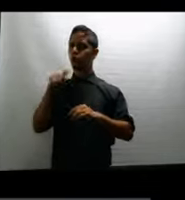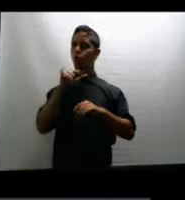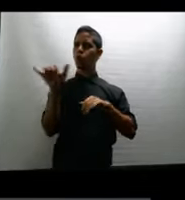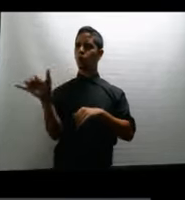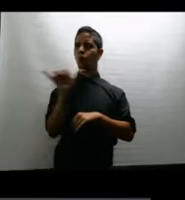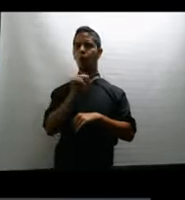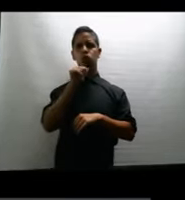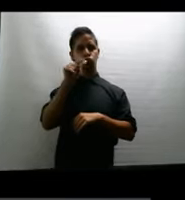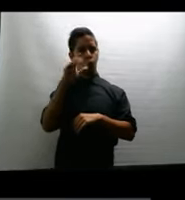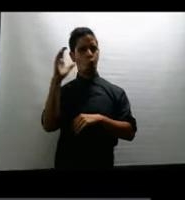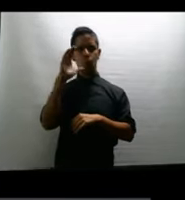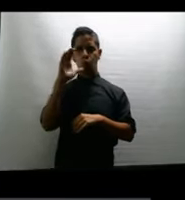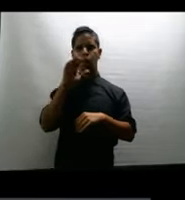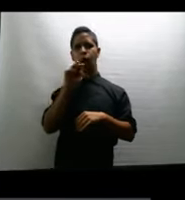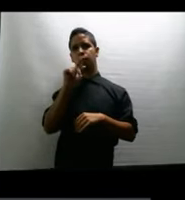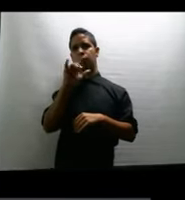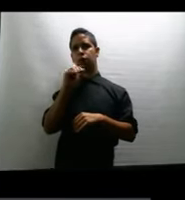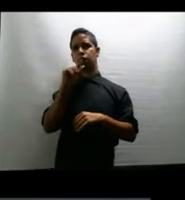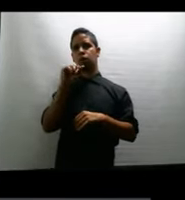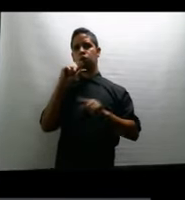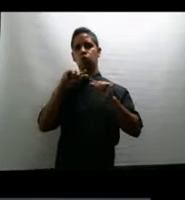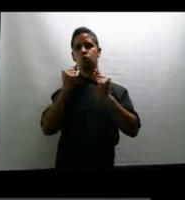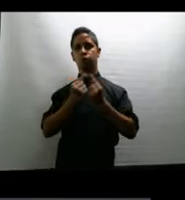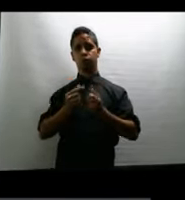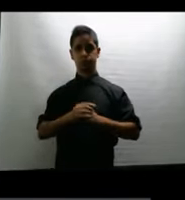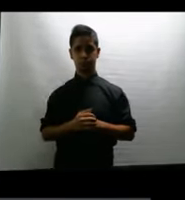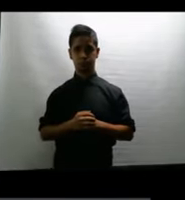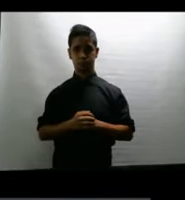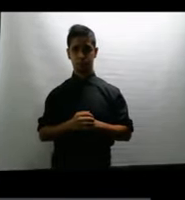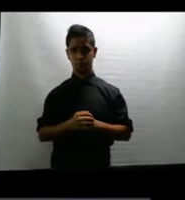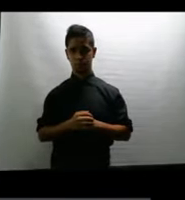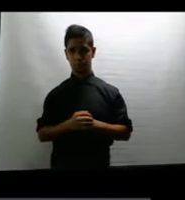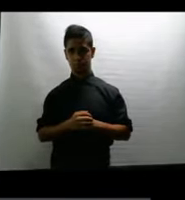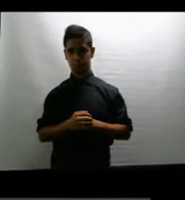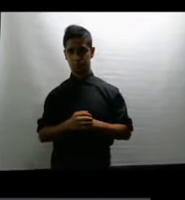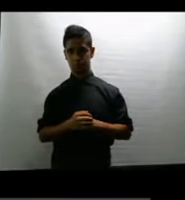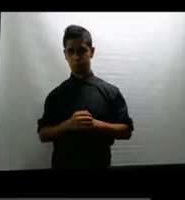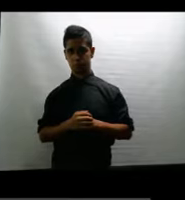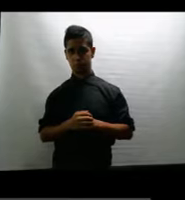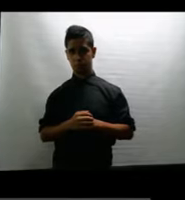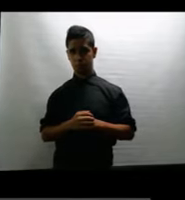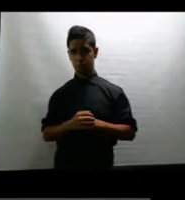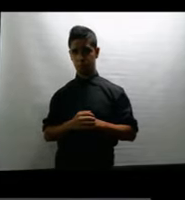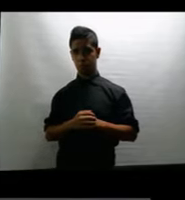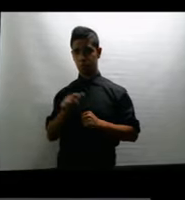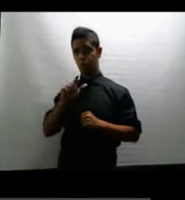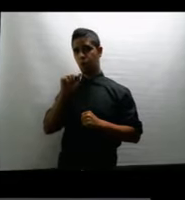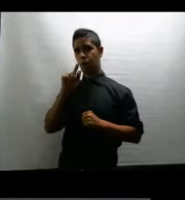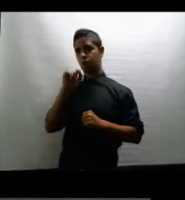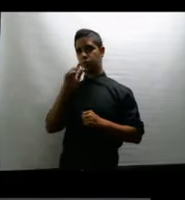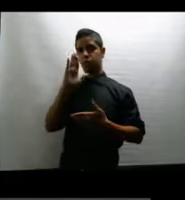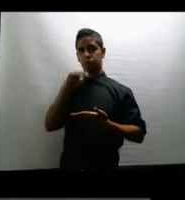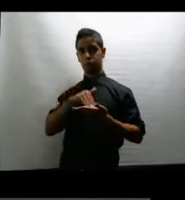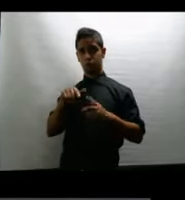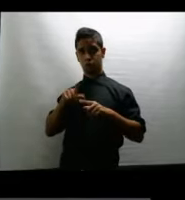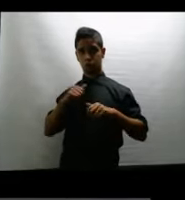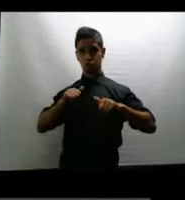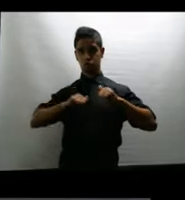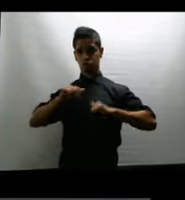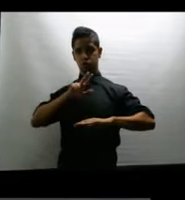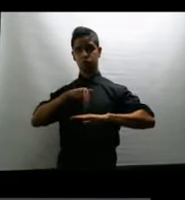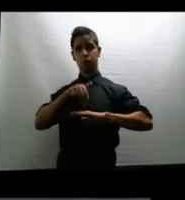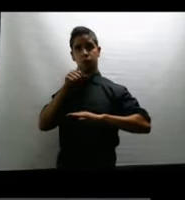a Media Room. De repente el telón abrió. Andrea en medio del escenario. Abrió los ojos.